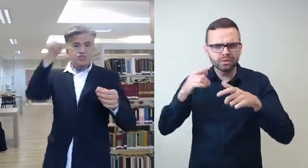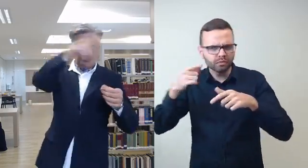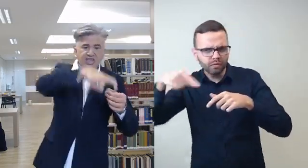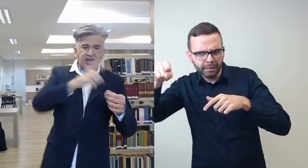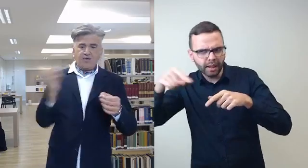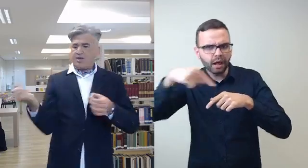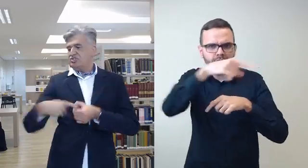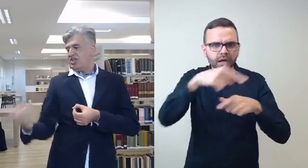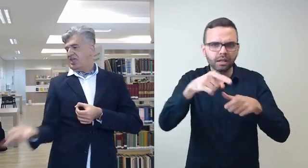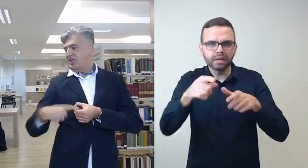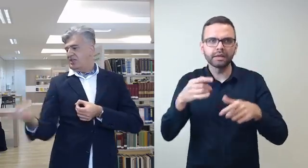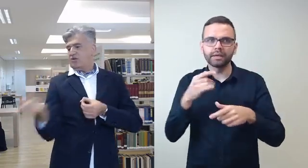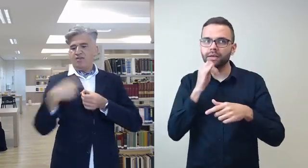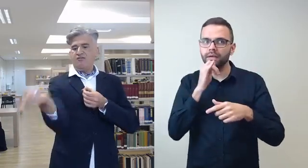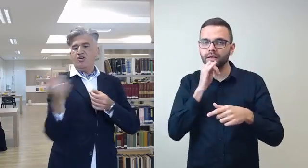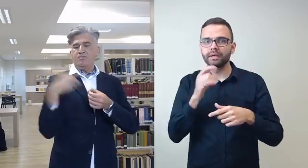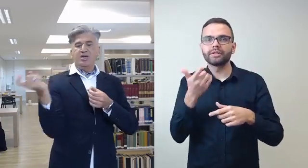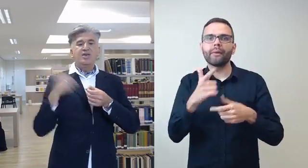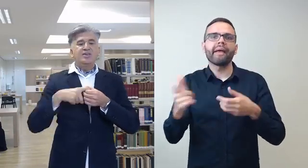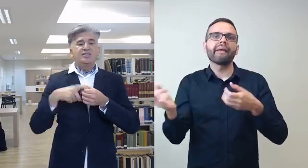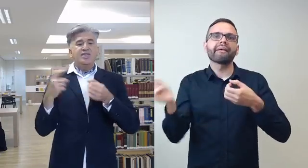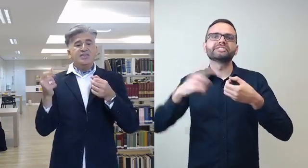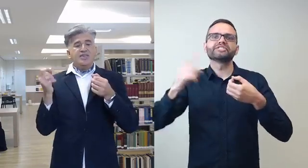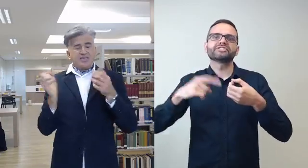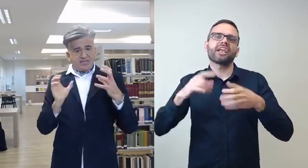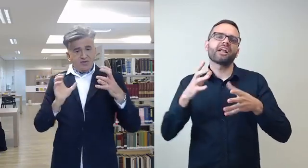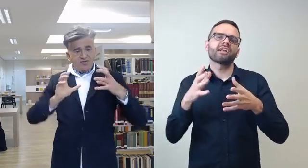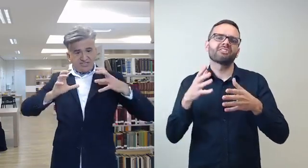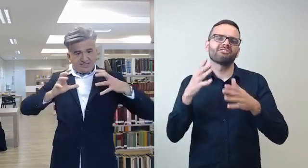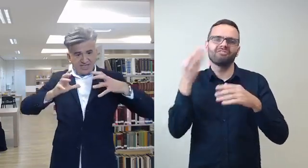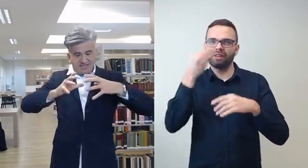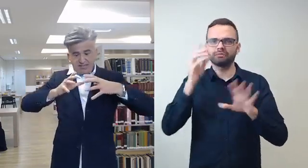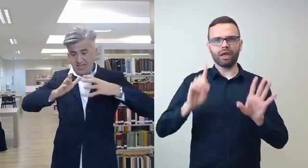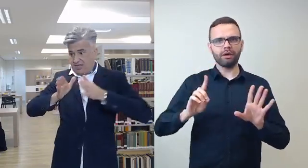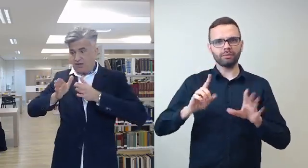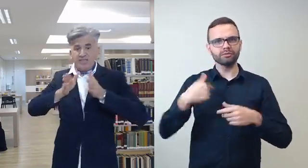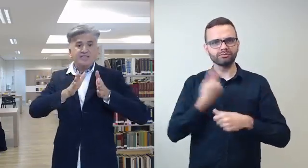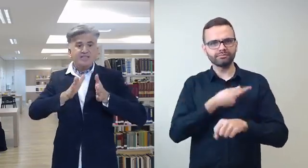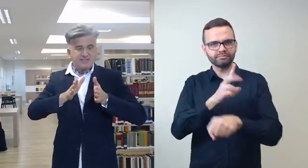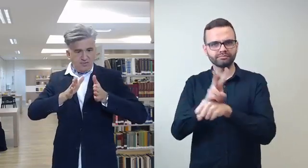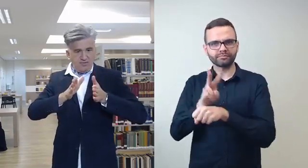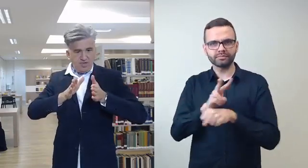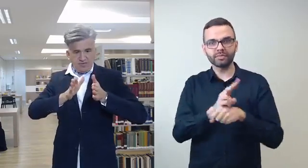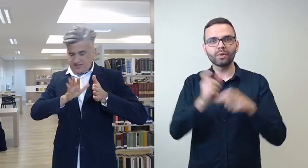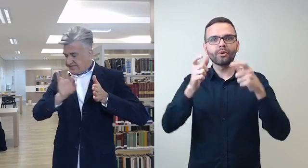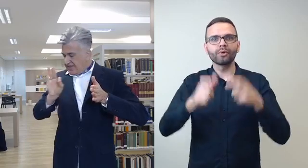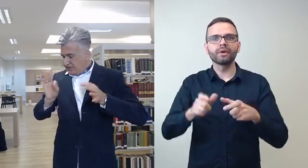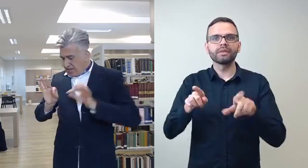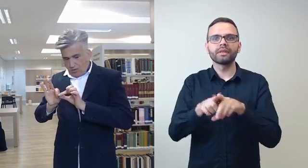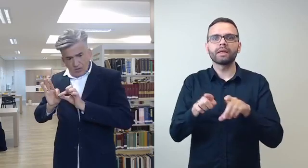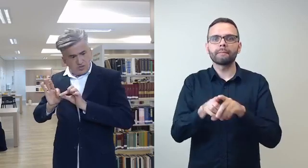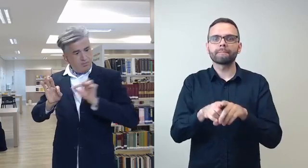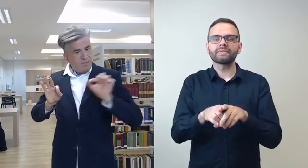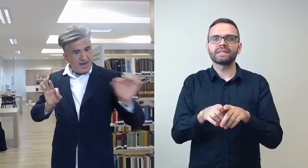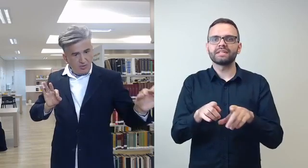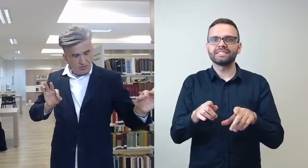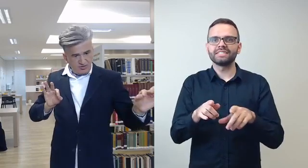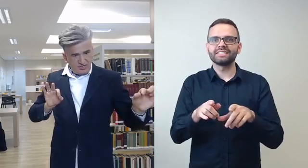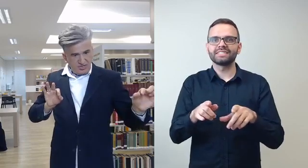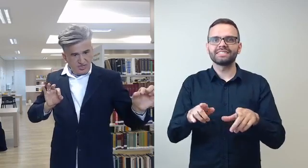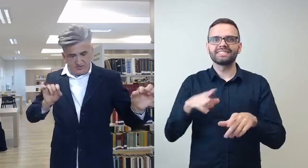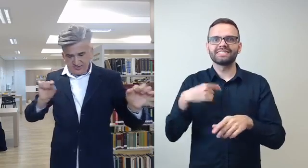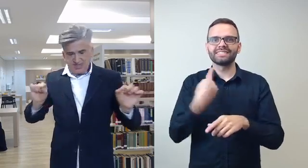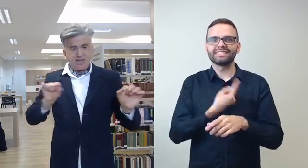Eu cheguei, não é eu cheguei de qualquer forma, entende? Então, você tem que saber que orientação. Você saiu da onde para